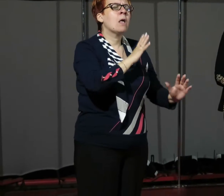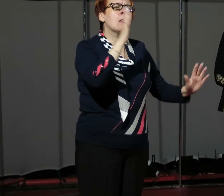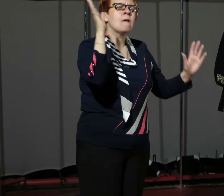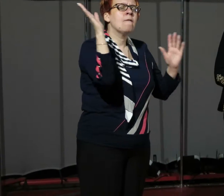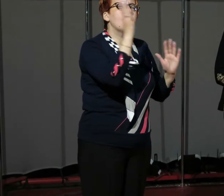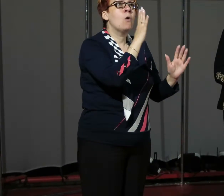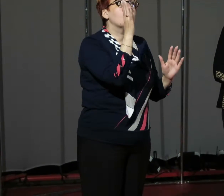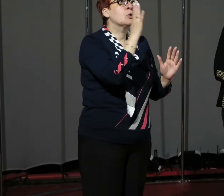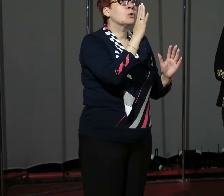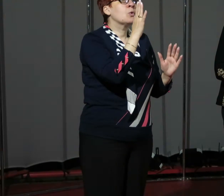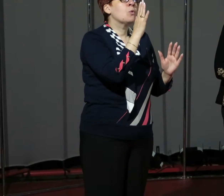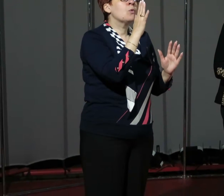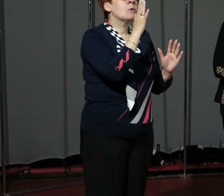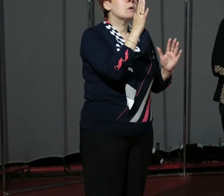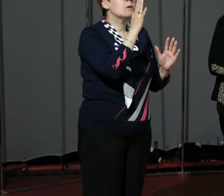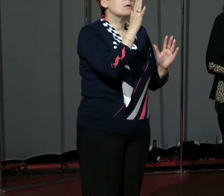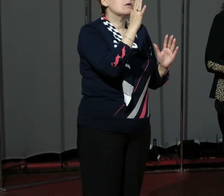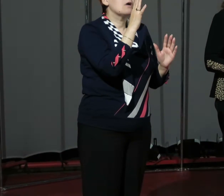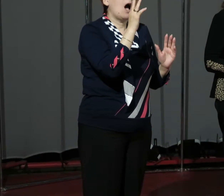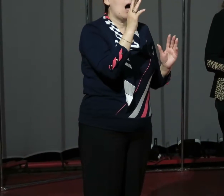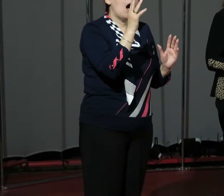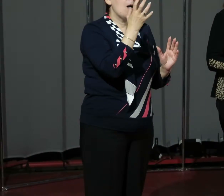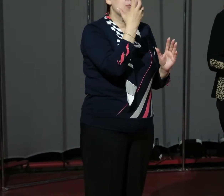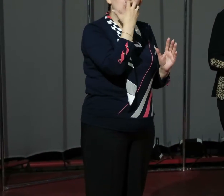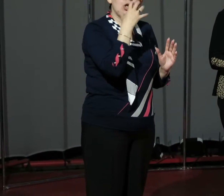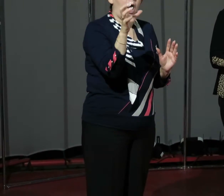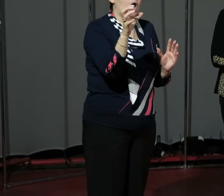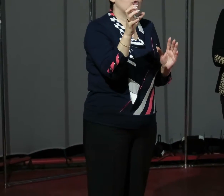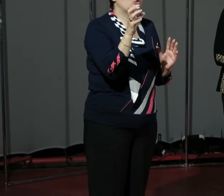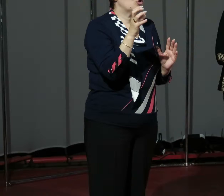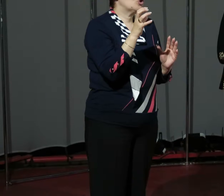воздух обжигающий, горячий.